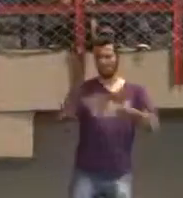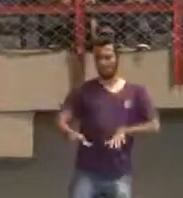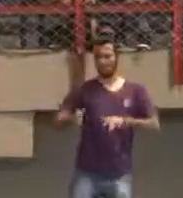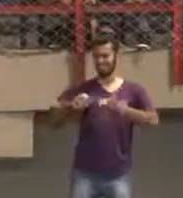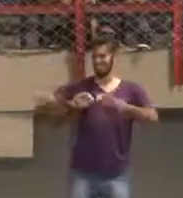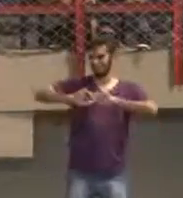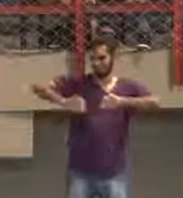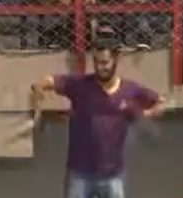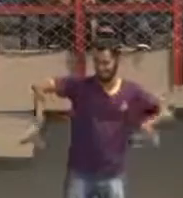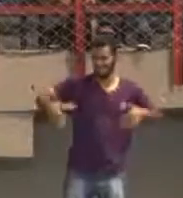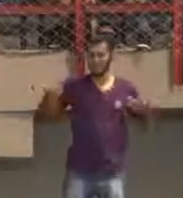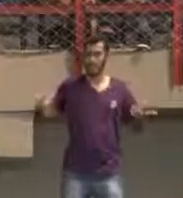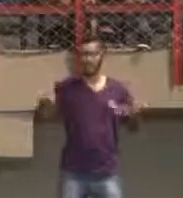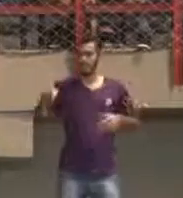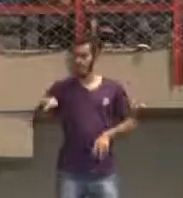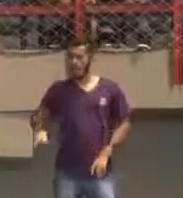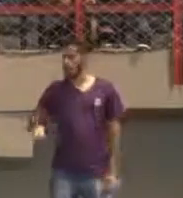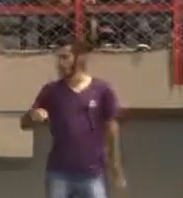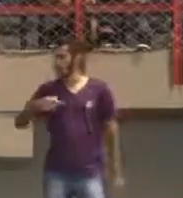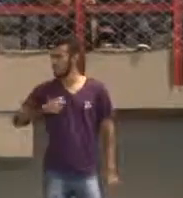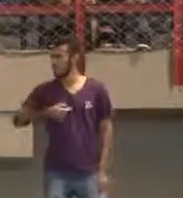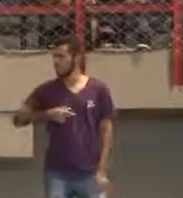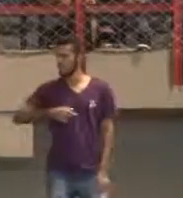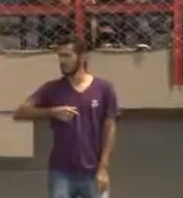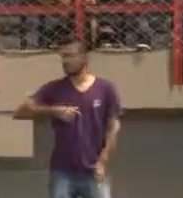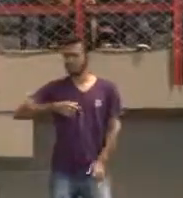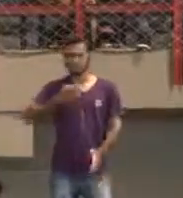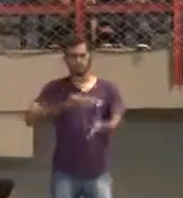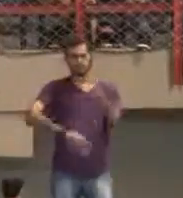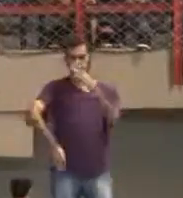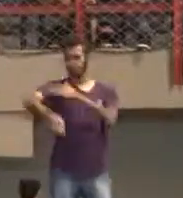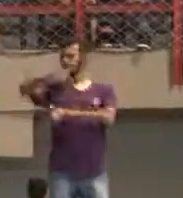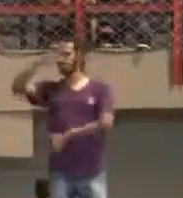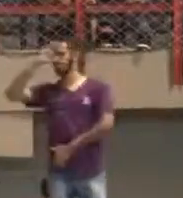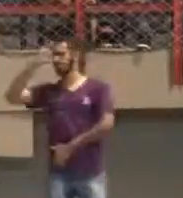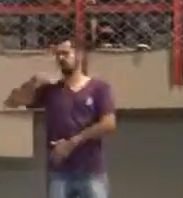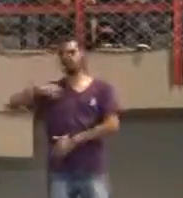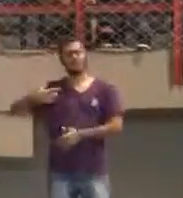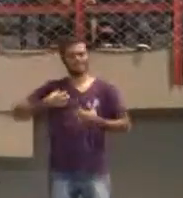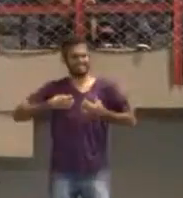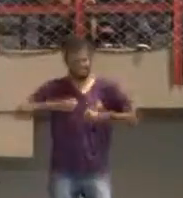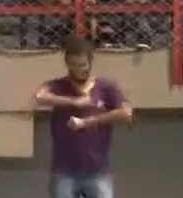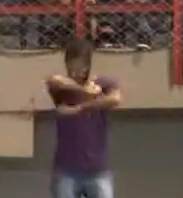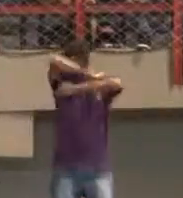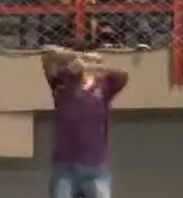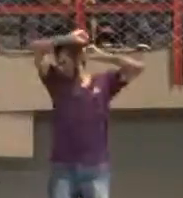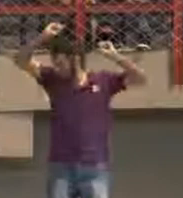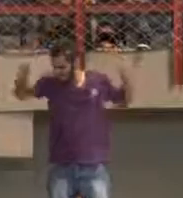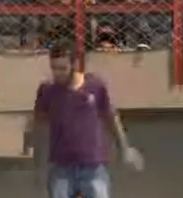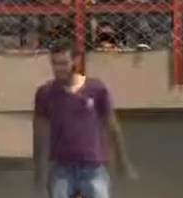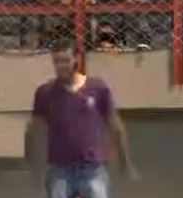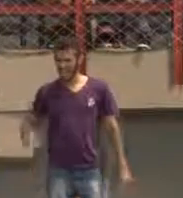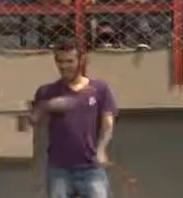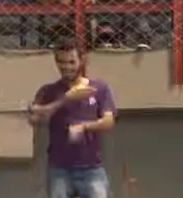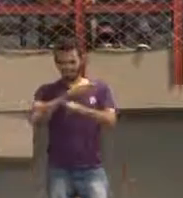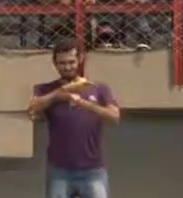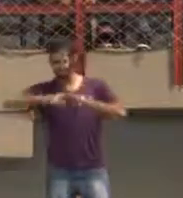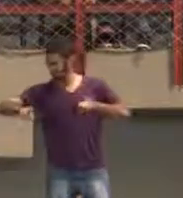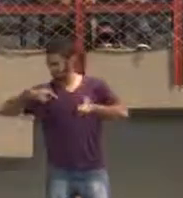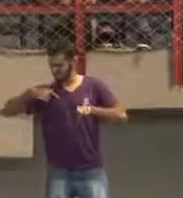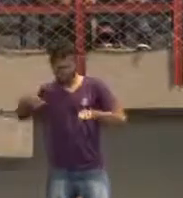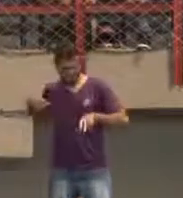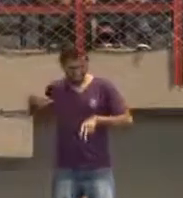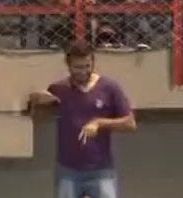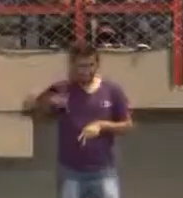que ele se revolta, tira a roupa toda e sai nu, imitando um gesto lindo de um tal